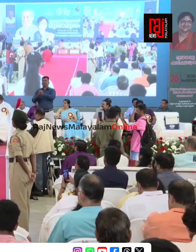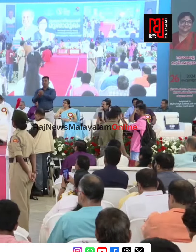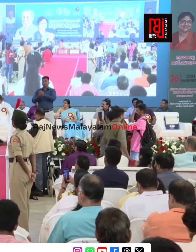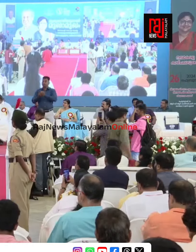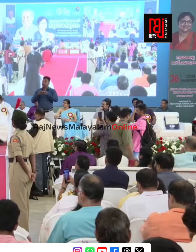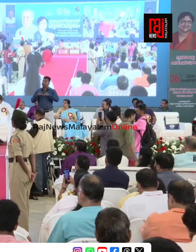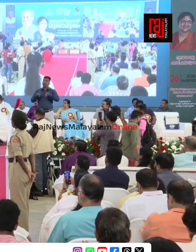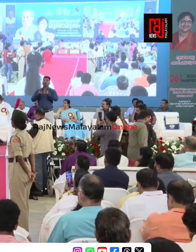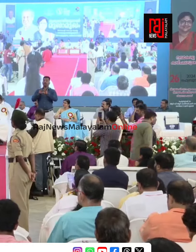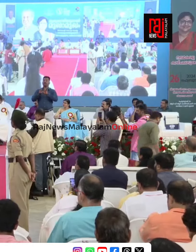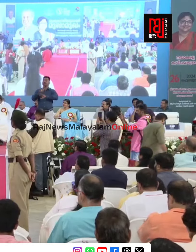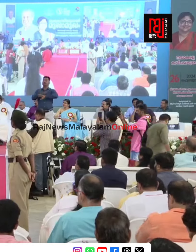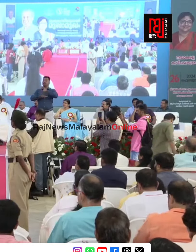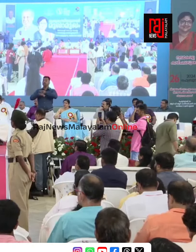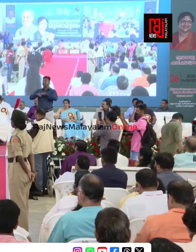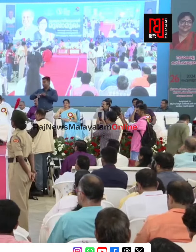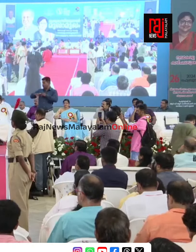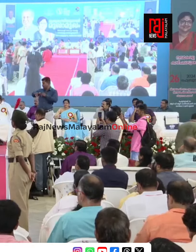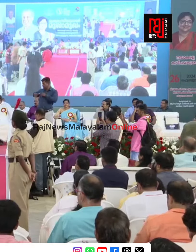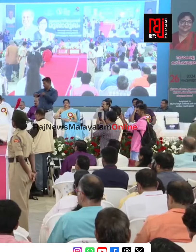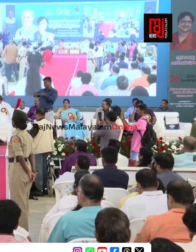ഏറെ പ്രധാനമാണ്.